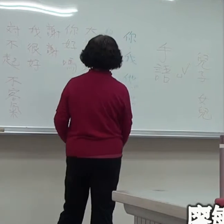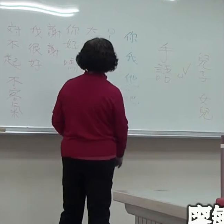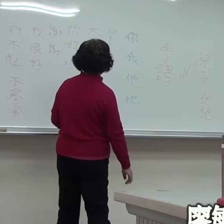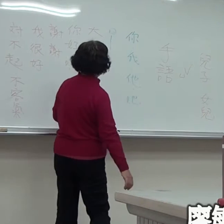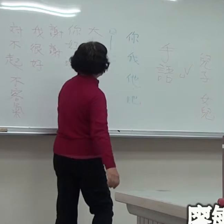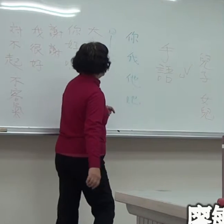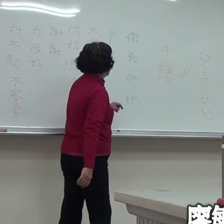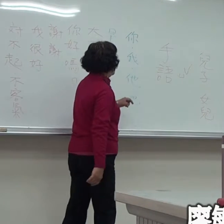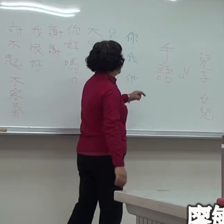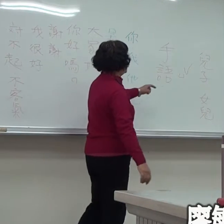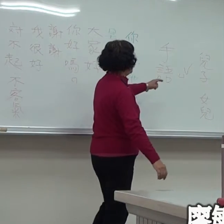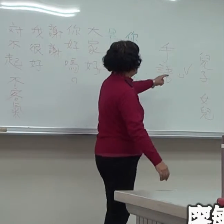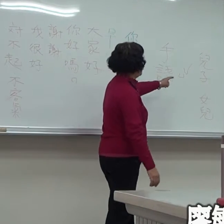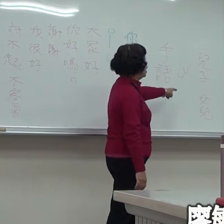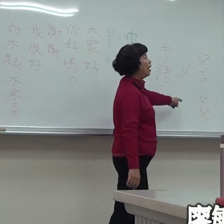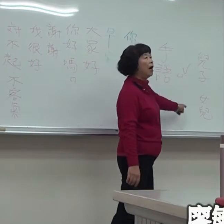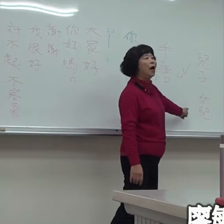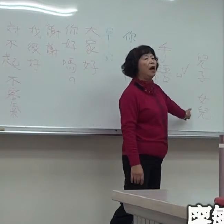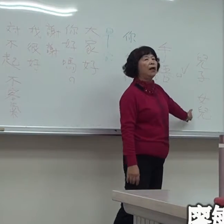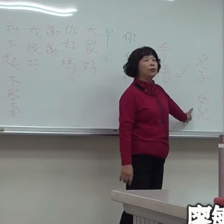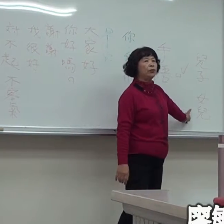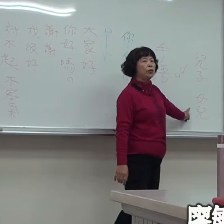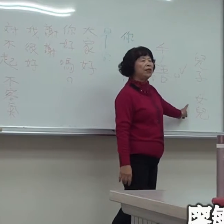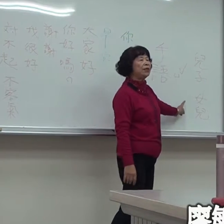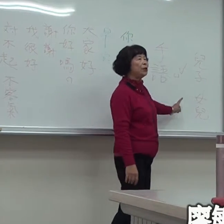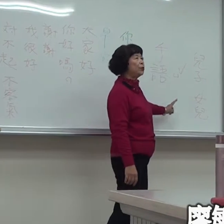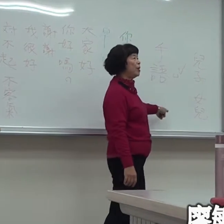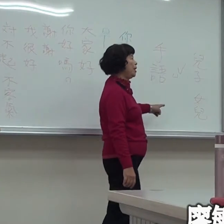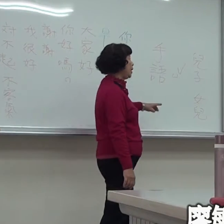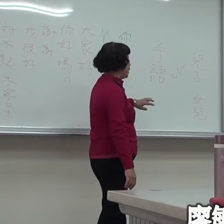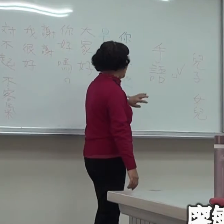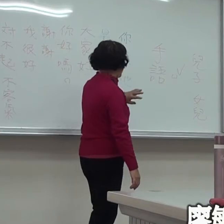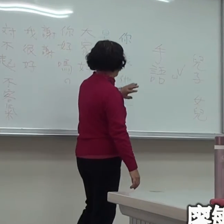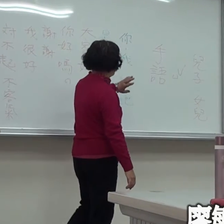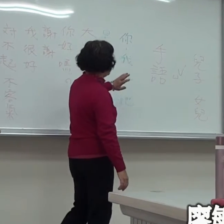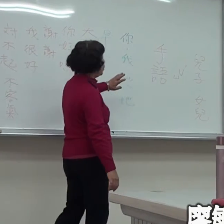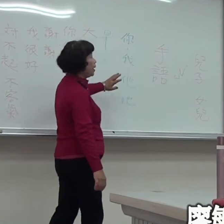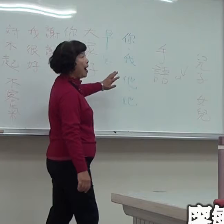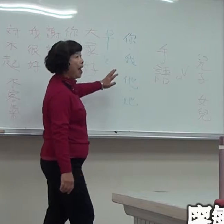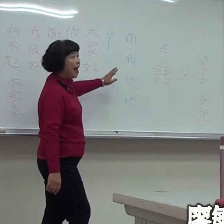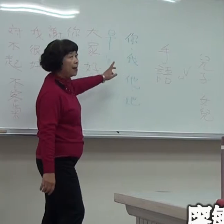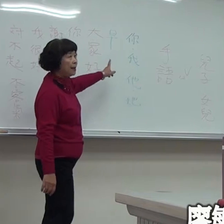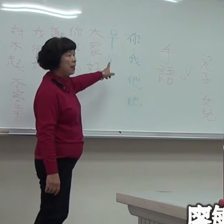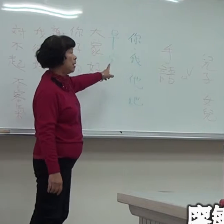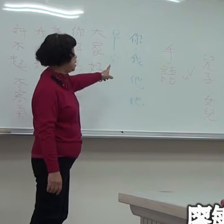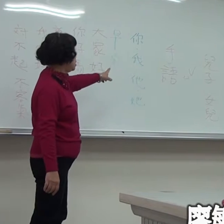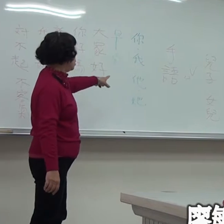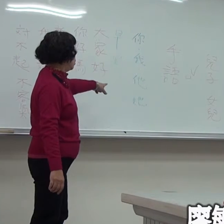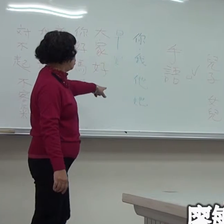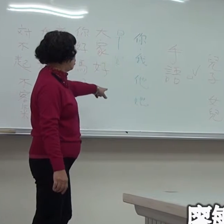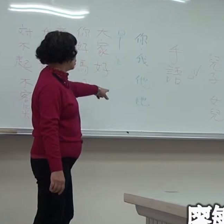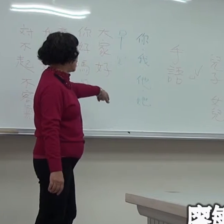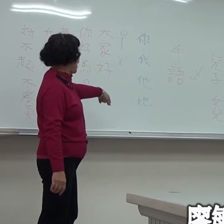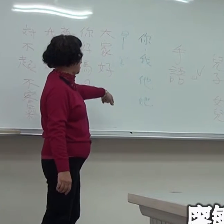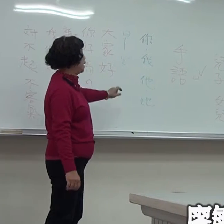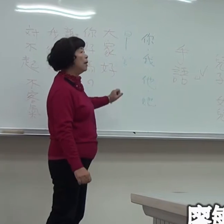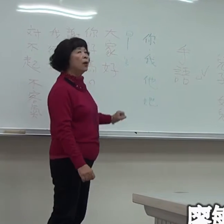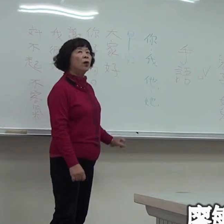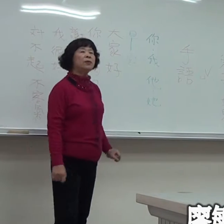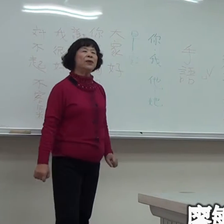哦，儿子女儿孙子孙女，我们又回来，你我他，我们怎